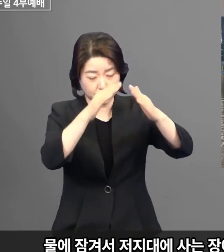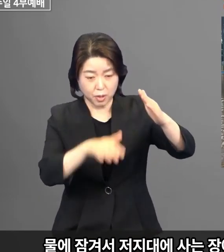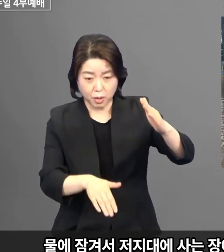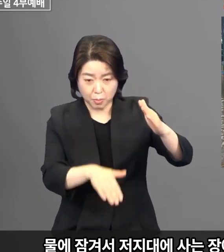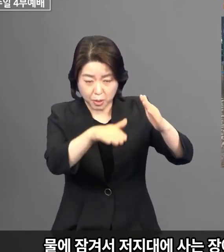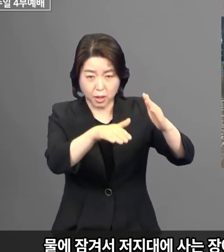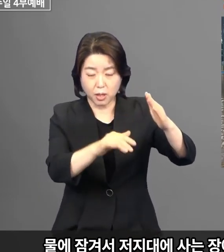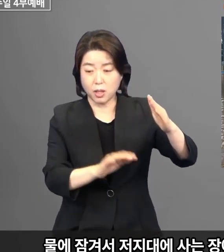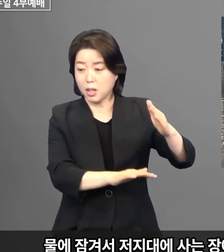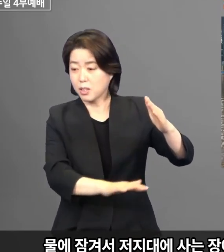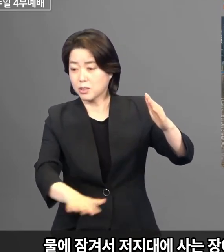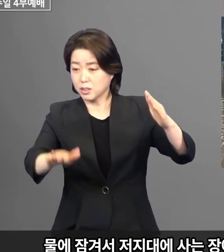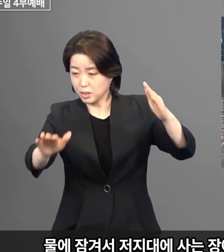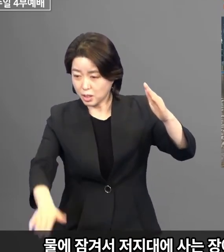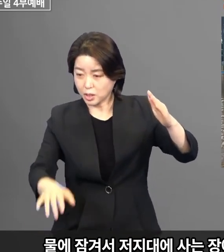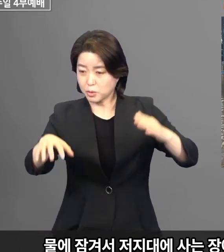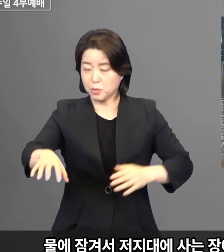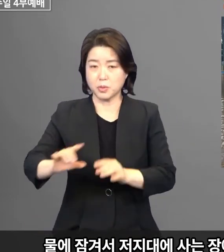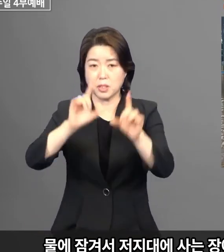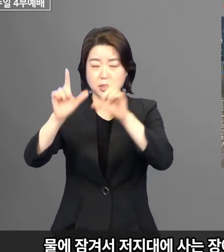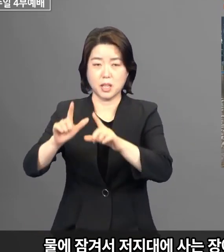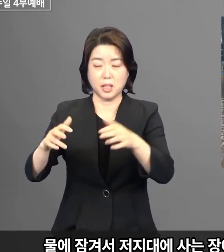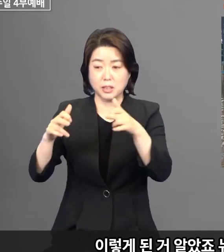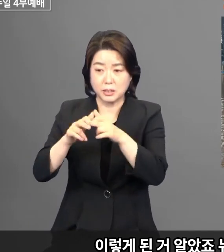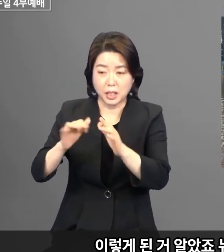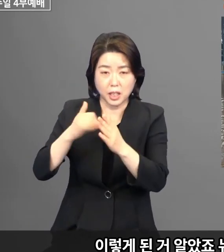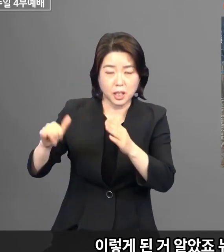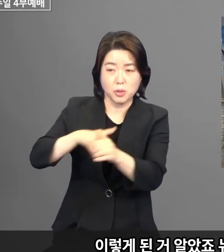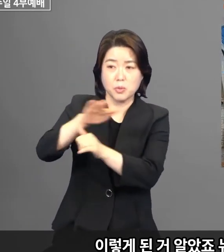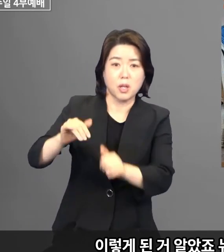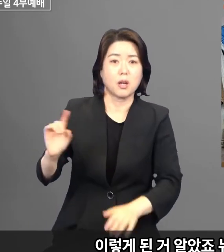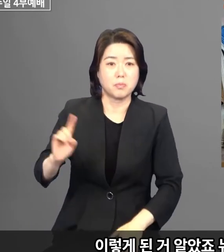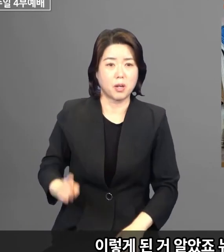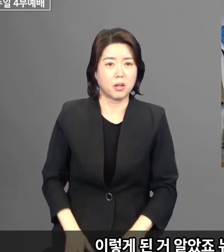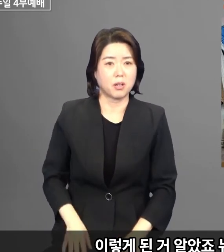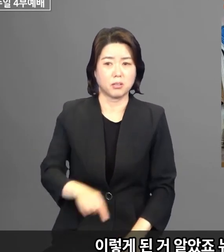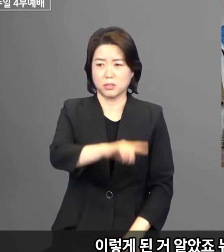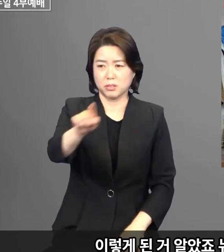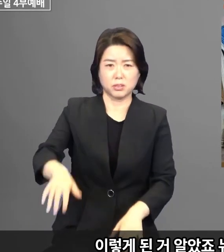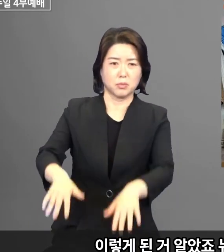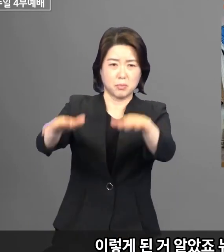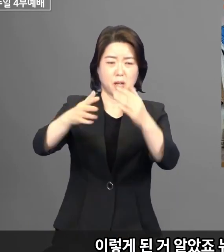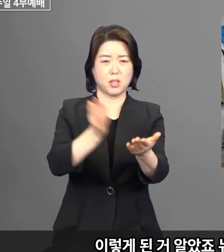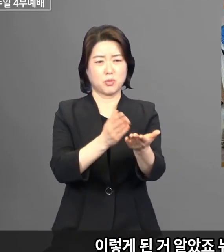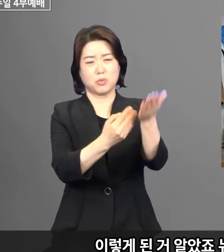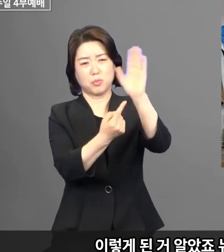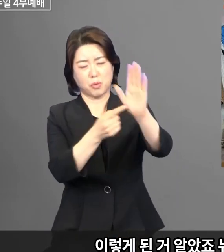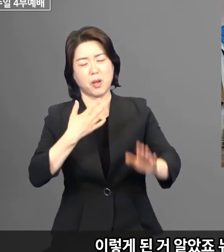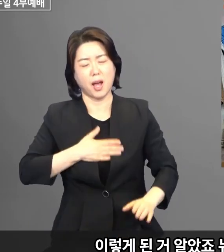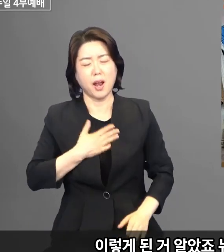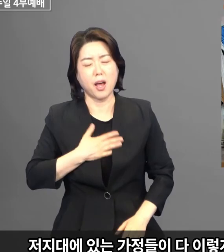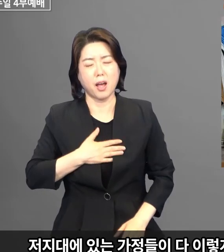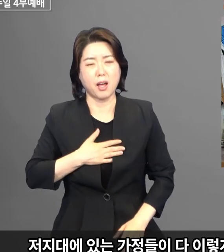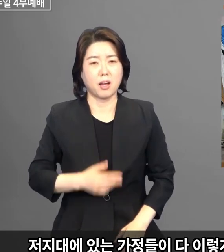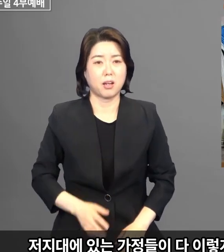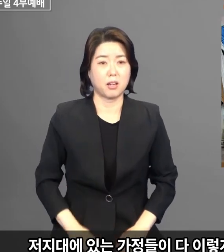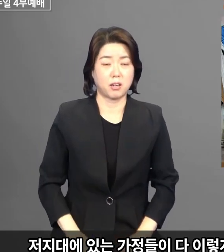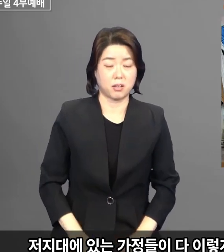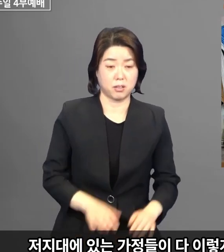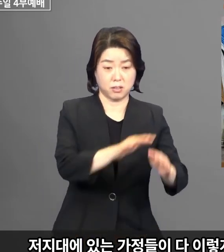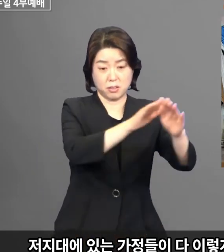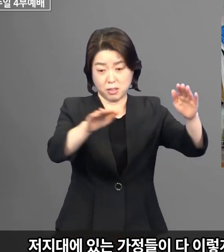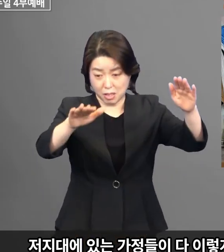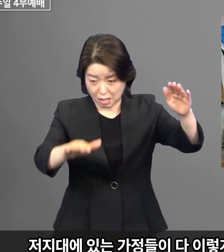장애 가정의 상황을 물어봤습니다. 이렇게 된 거 알았죠. 뉴스에서 나왔으니까요. 저지대에